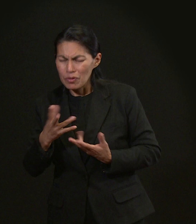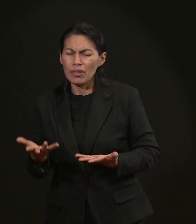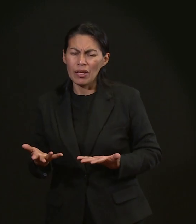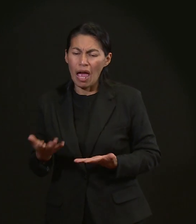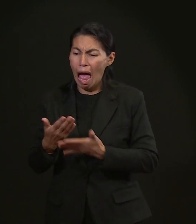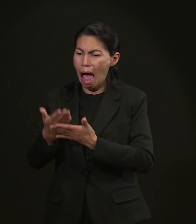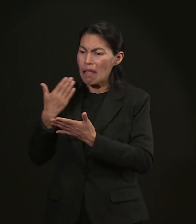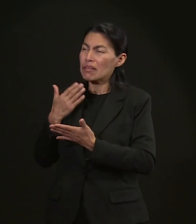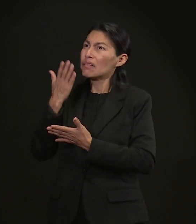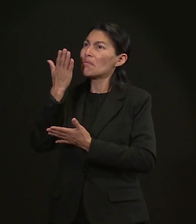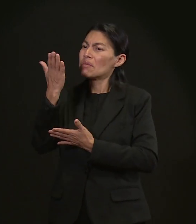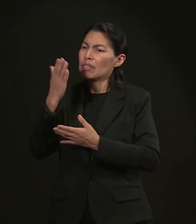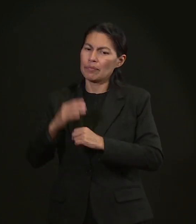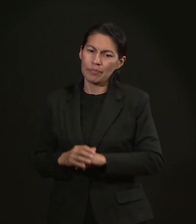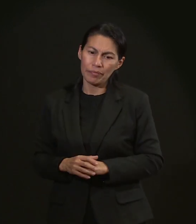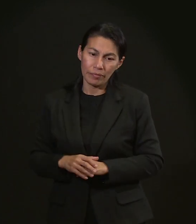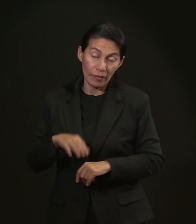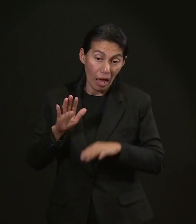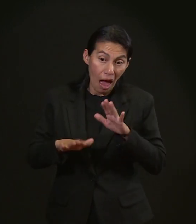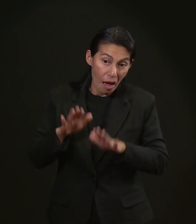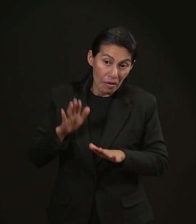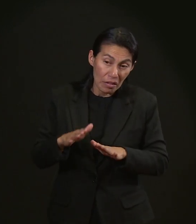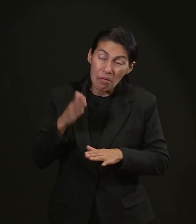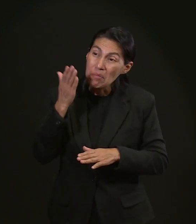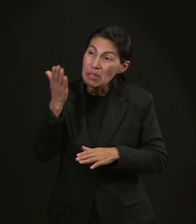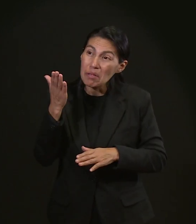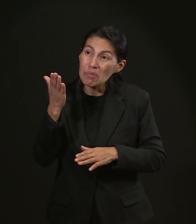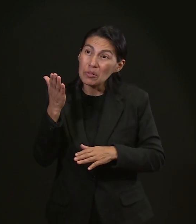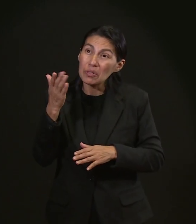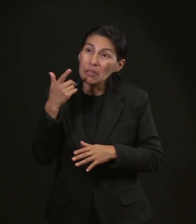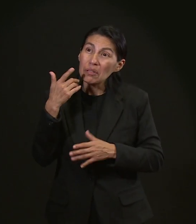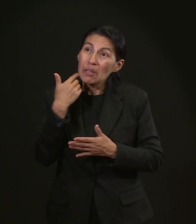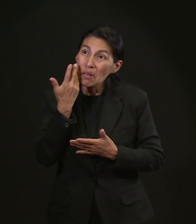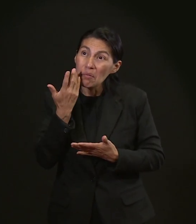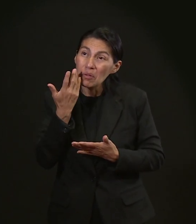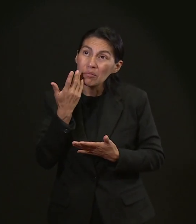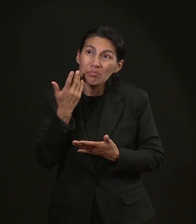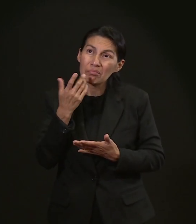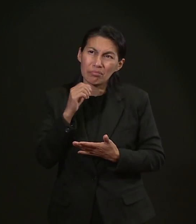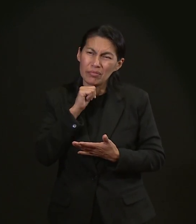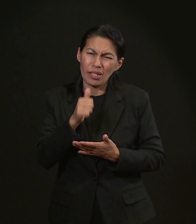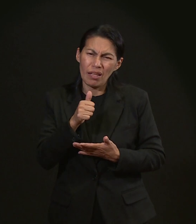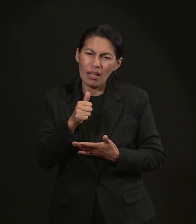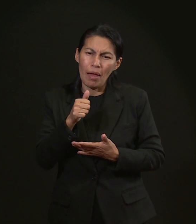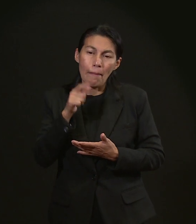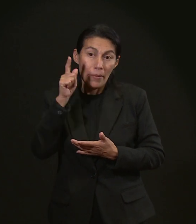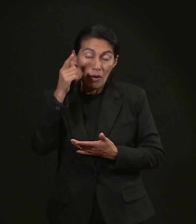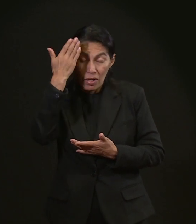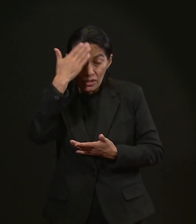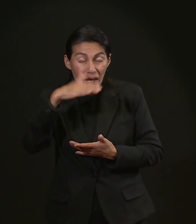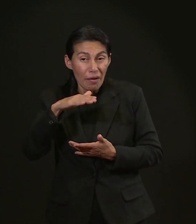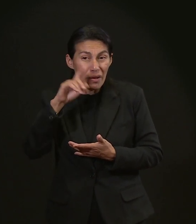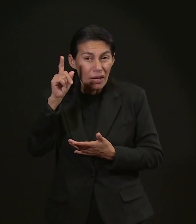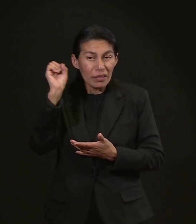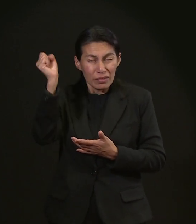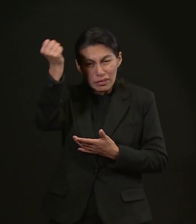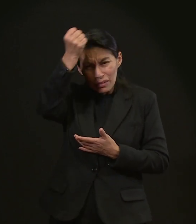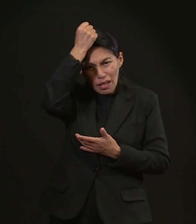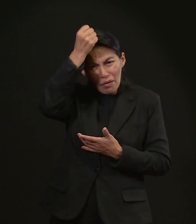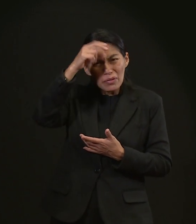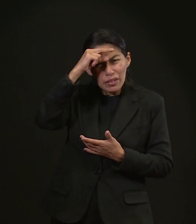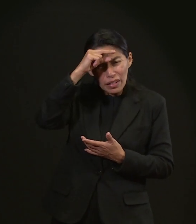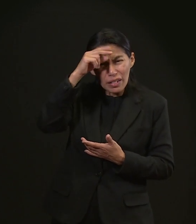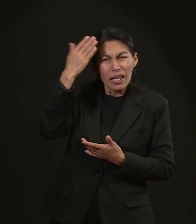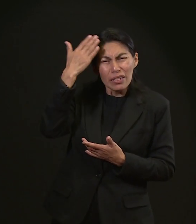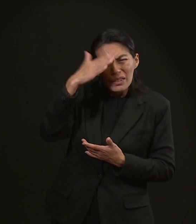supuesto ha respondido de una manera que no es como queremos porque no siempre responde como queremos porque él es sabio y sabe